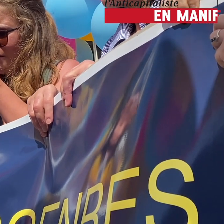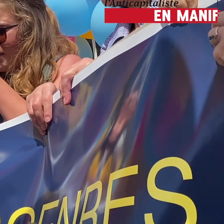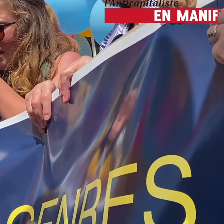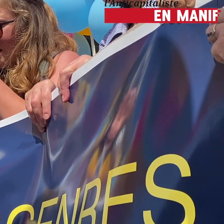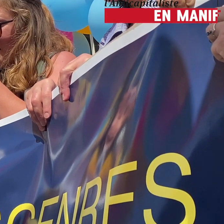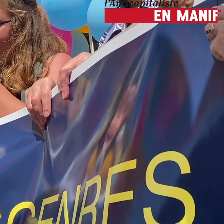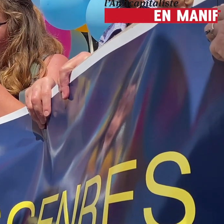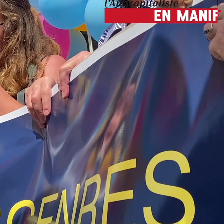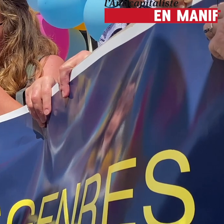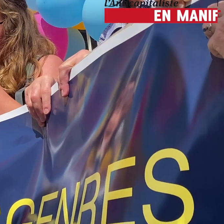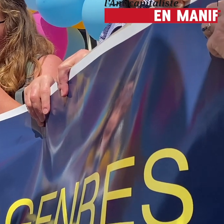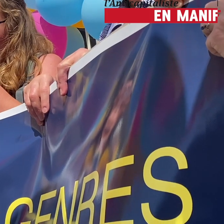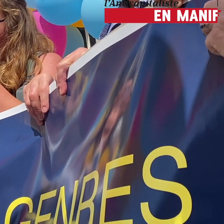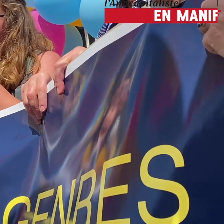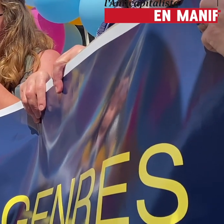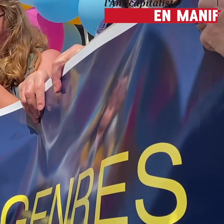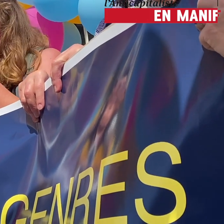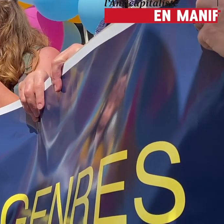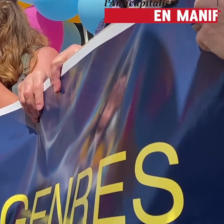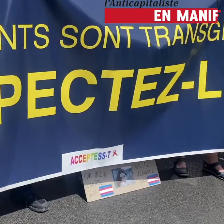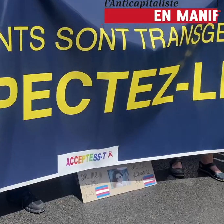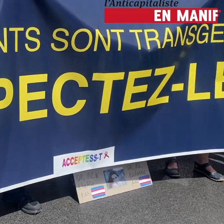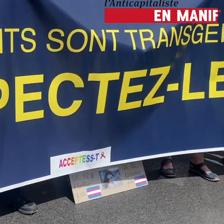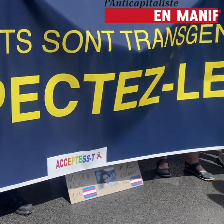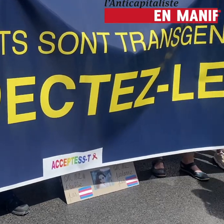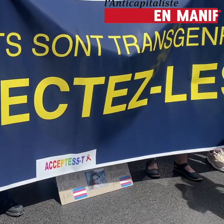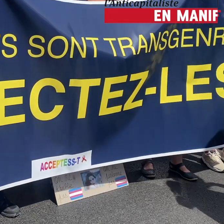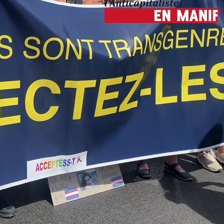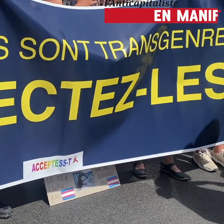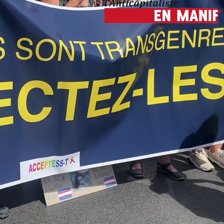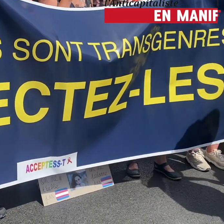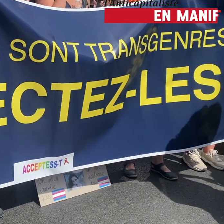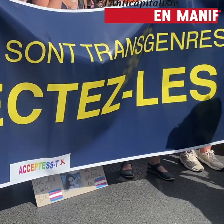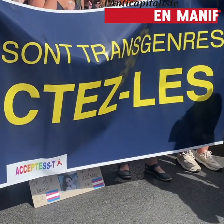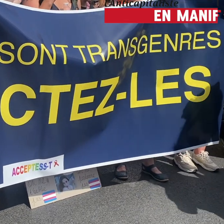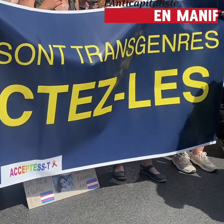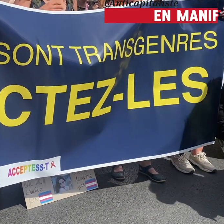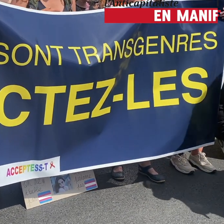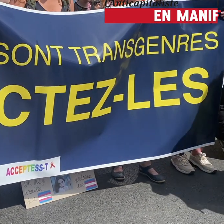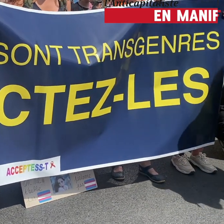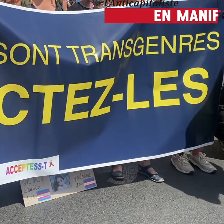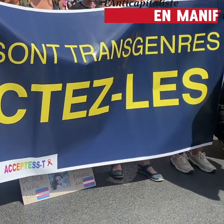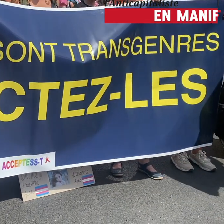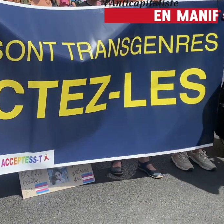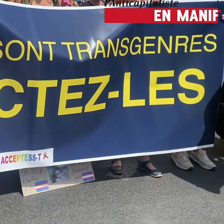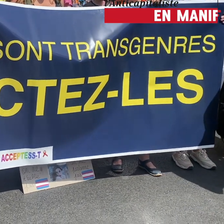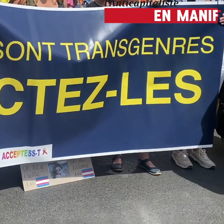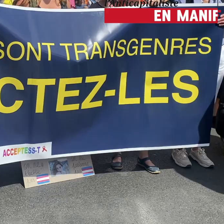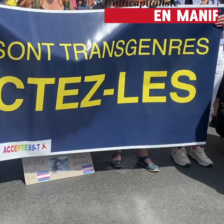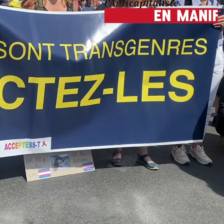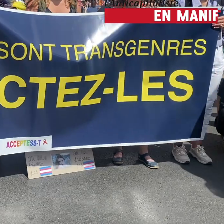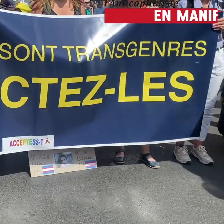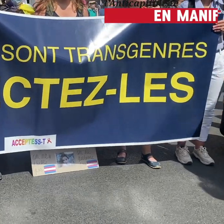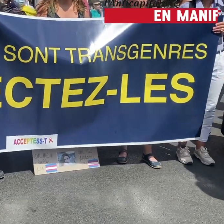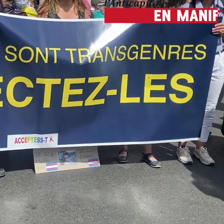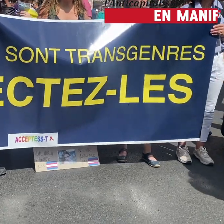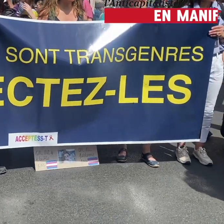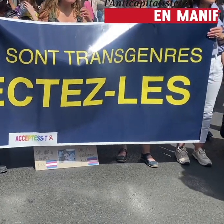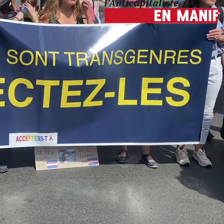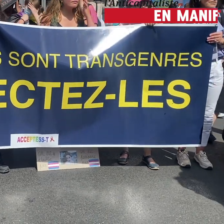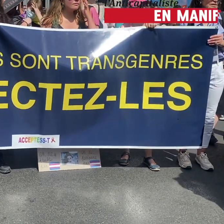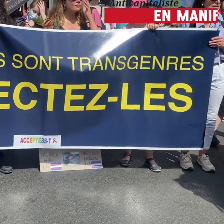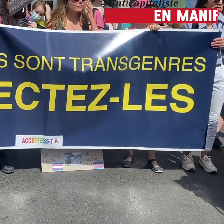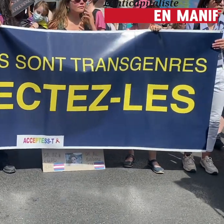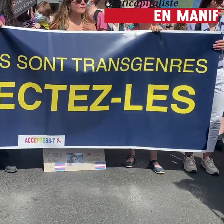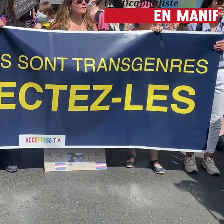sociétal. Il s'agit de la santé mentale des personnes trans. Ta liberté était trop déroutante, ta